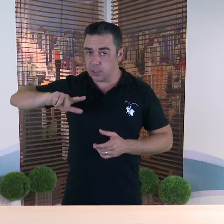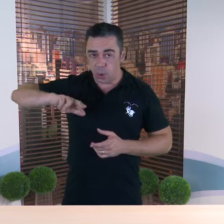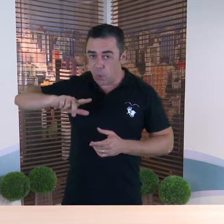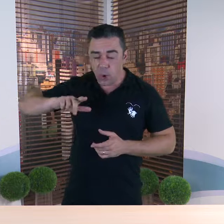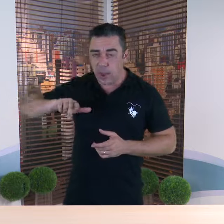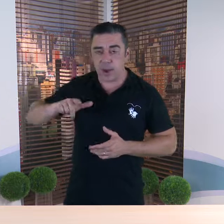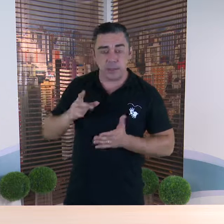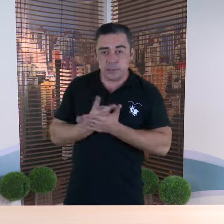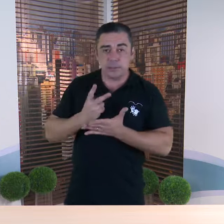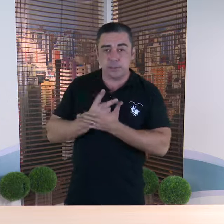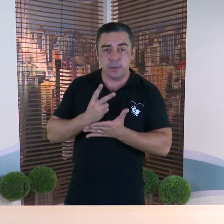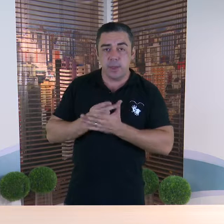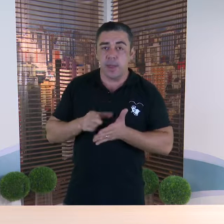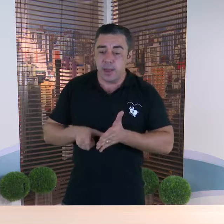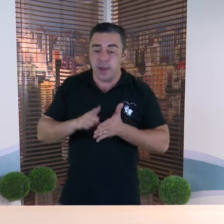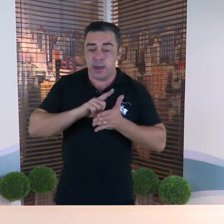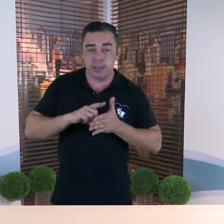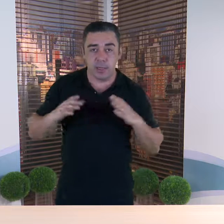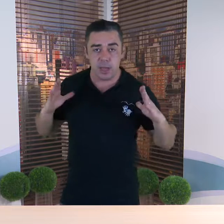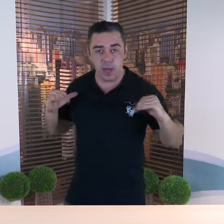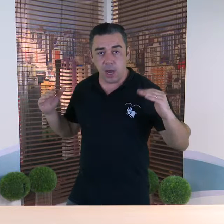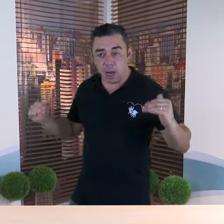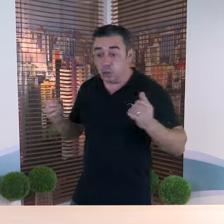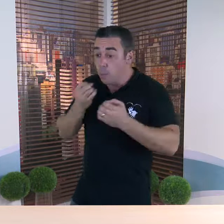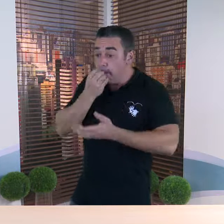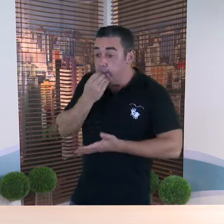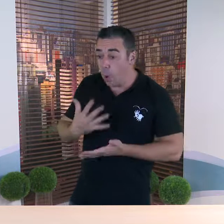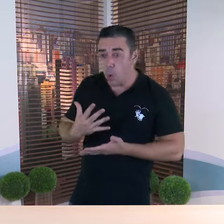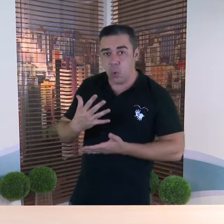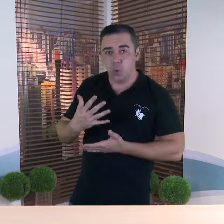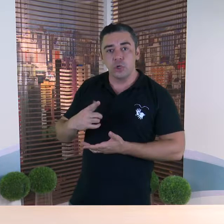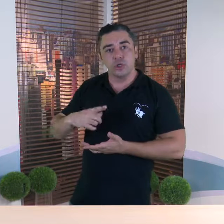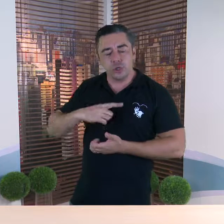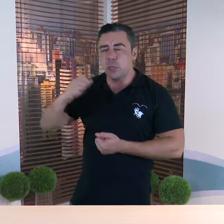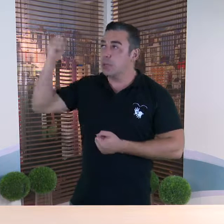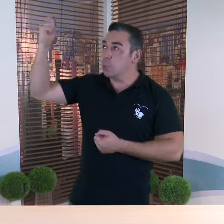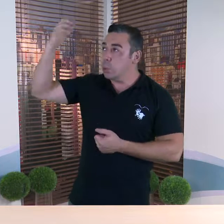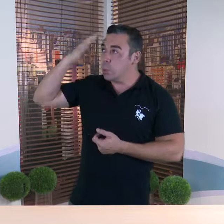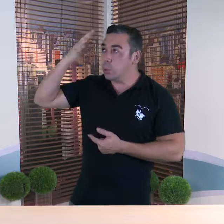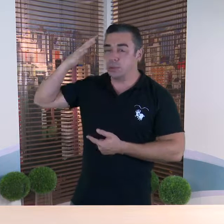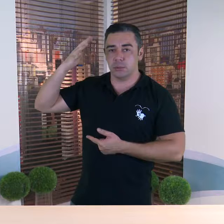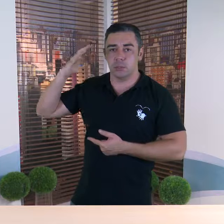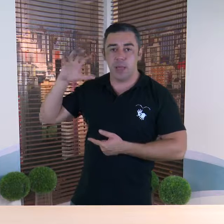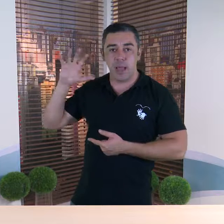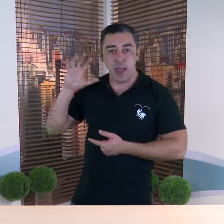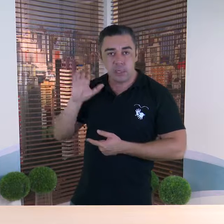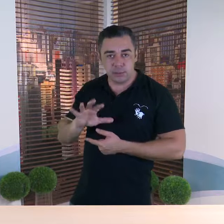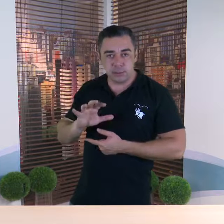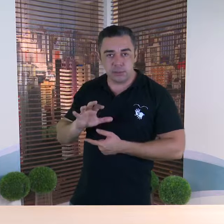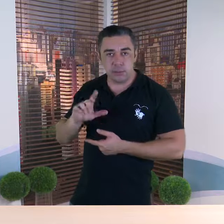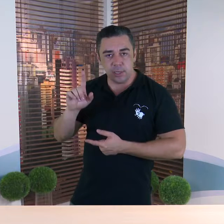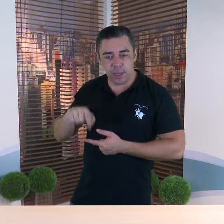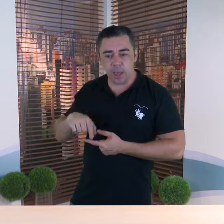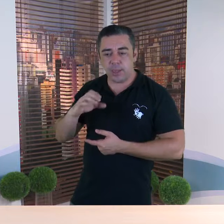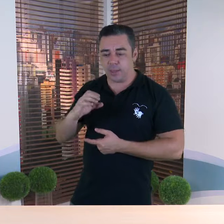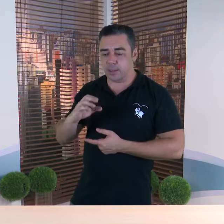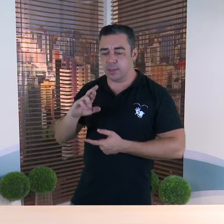diabo foi diabo. Ele foi um anjo bom como os demais. Assim, ele é uma criatura, não o